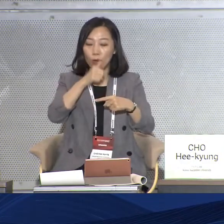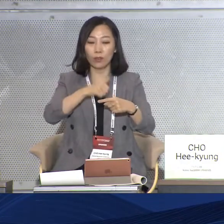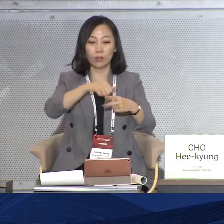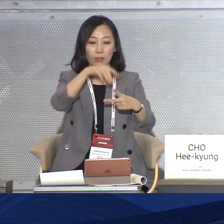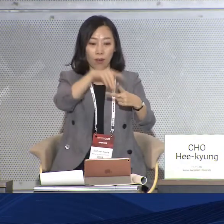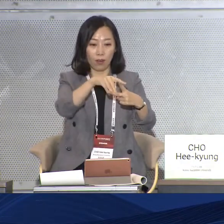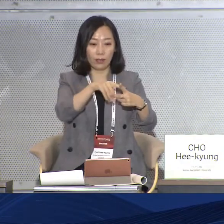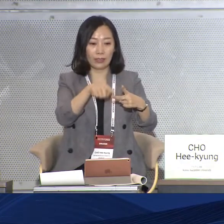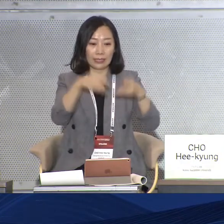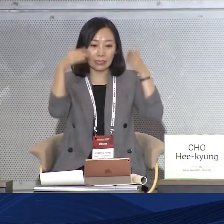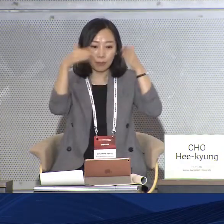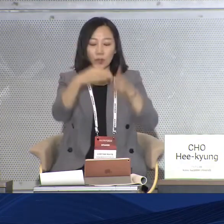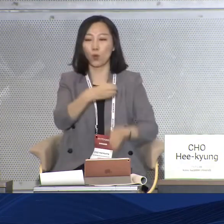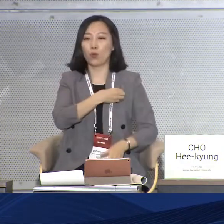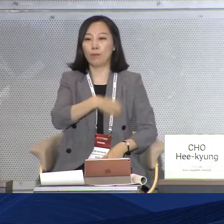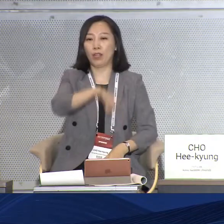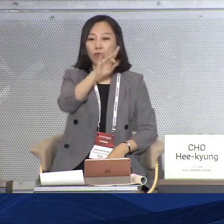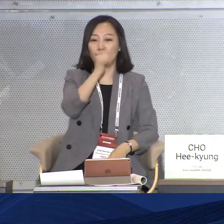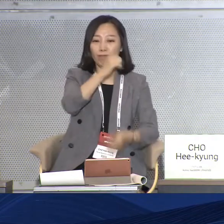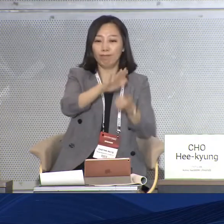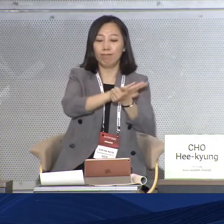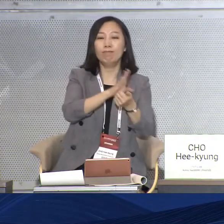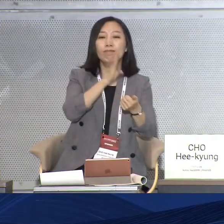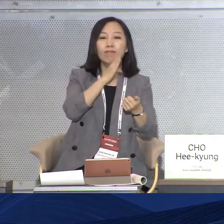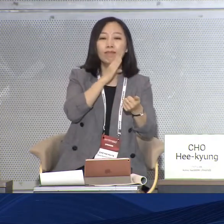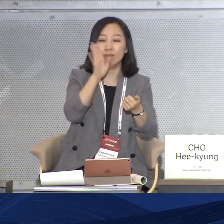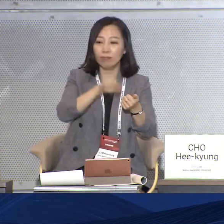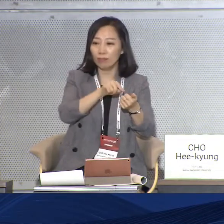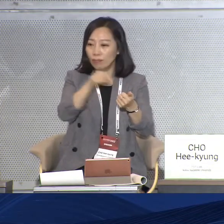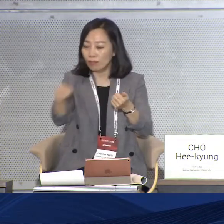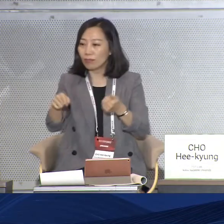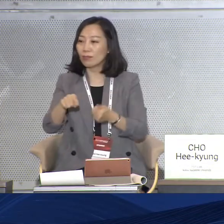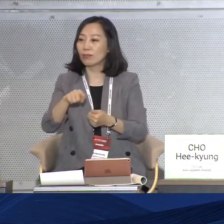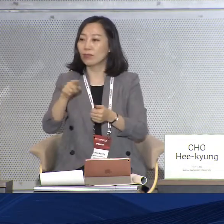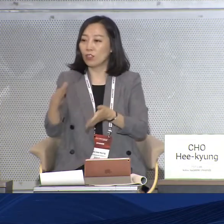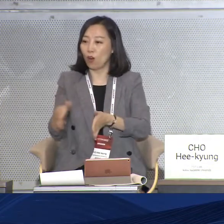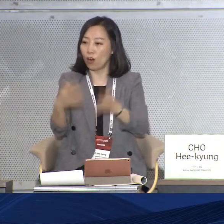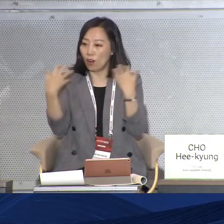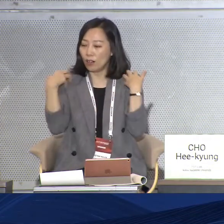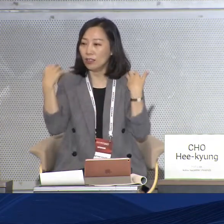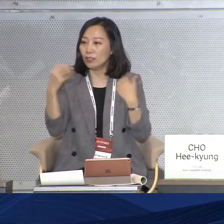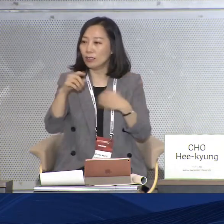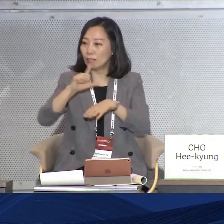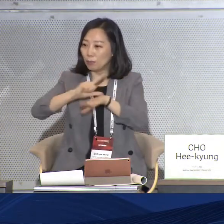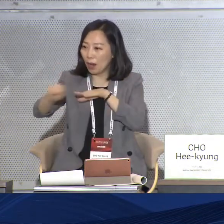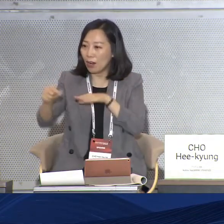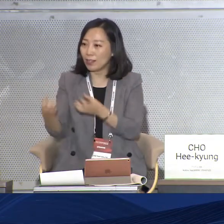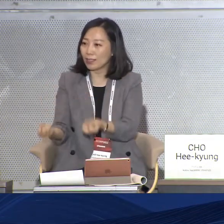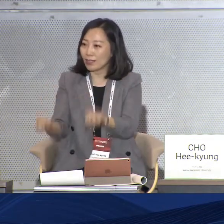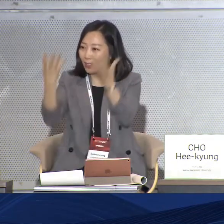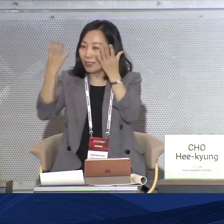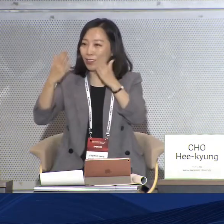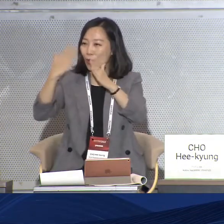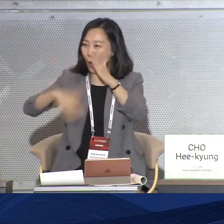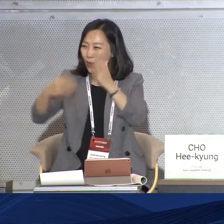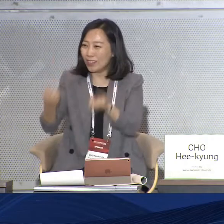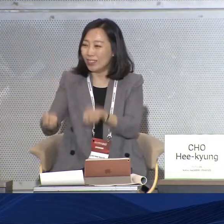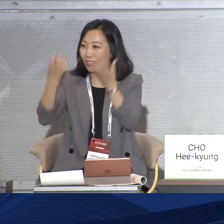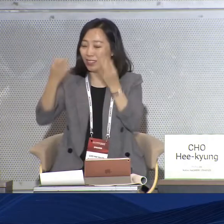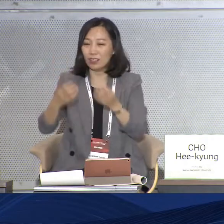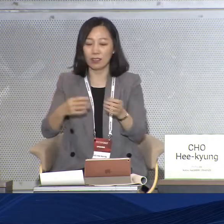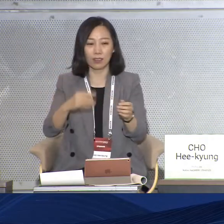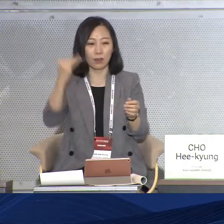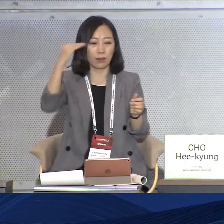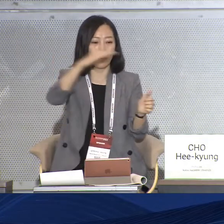각 지자체마다 수화통역 센터가 회원 중심의 서비스를 제공하고 있습니다. 그러나